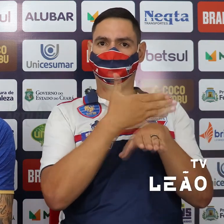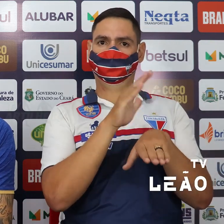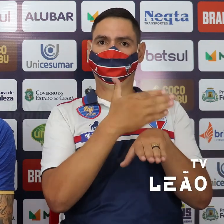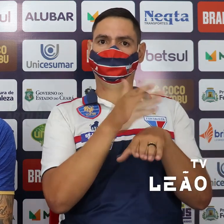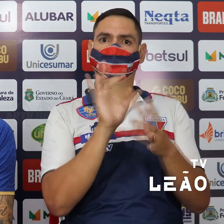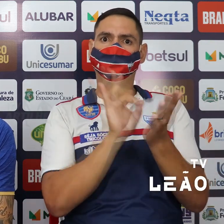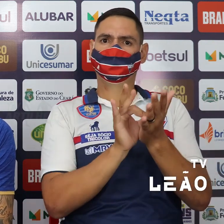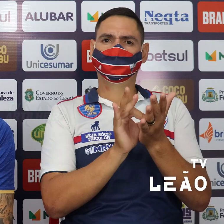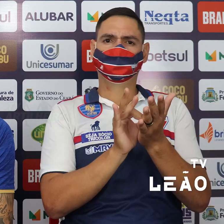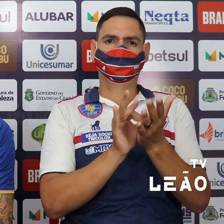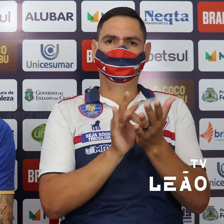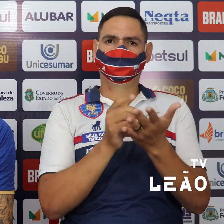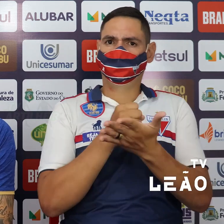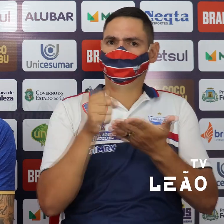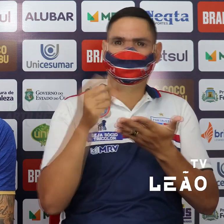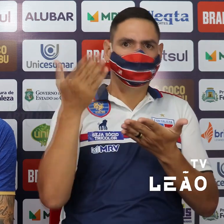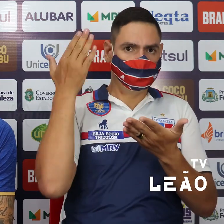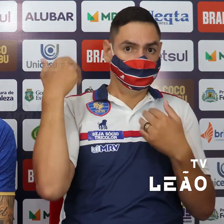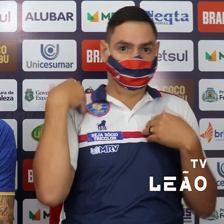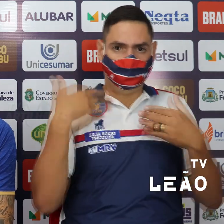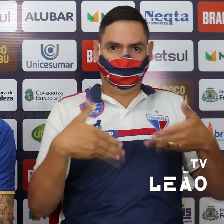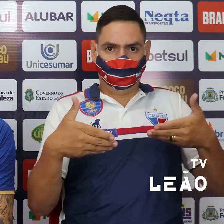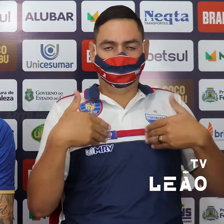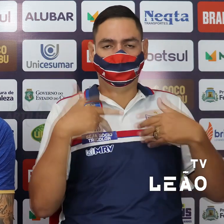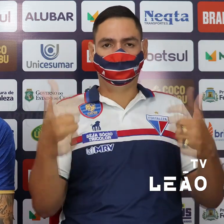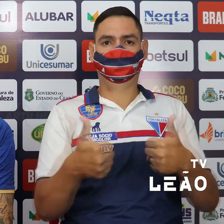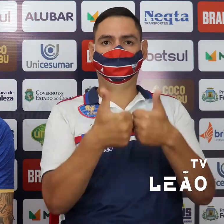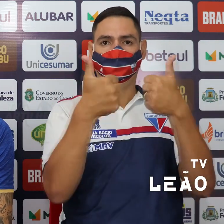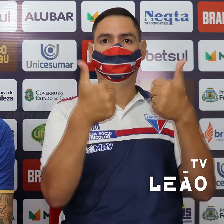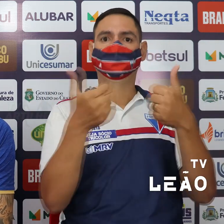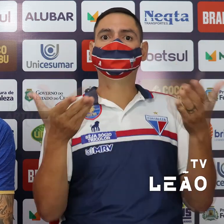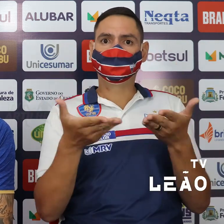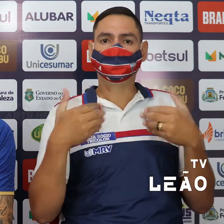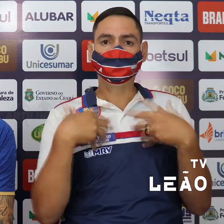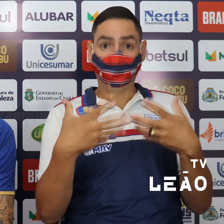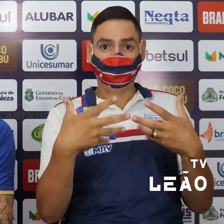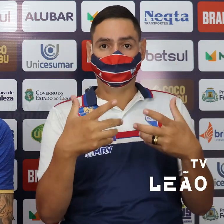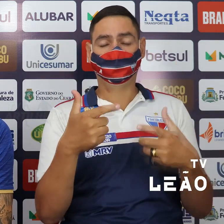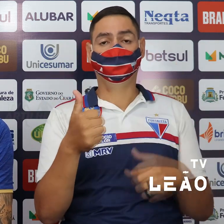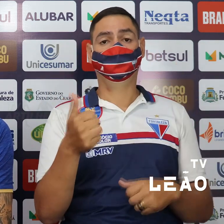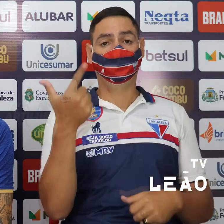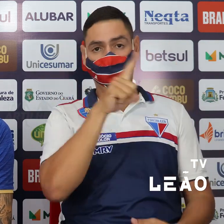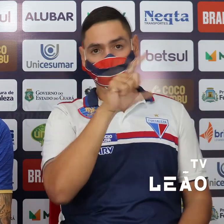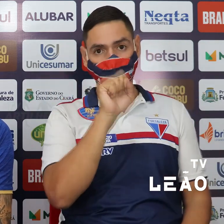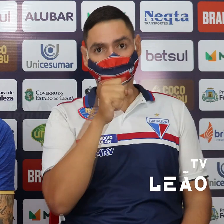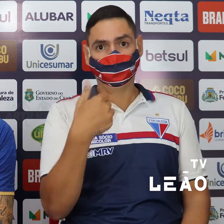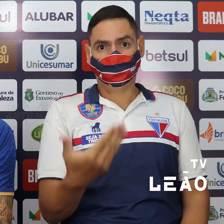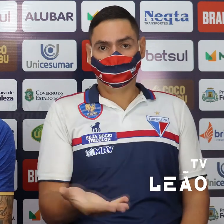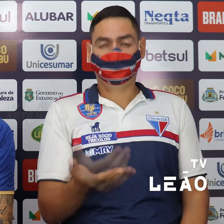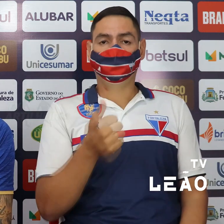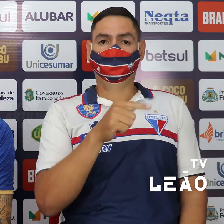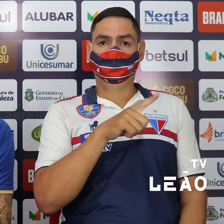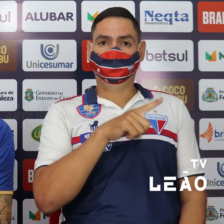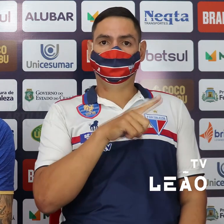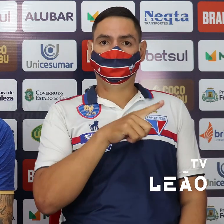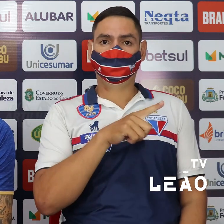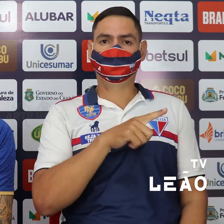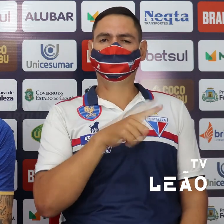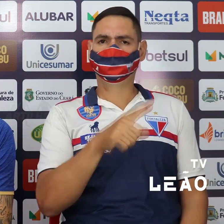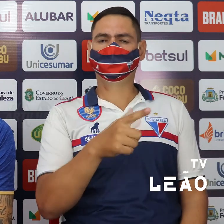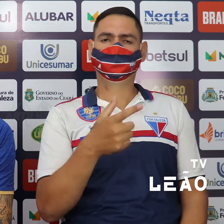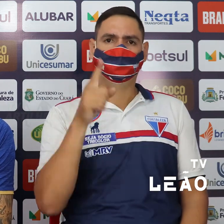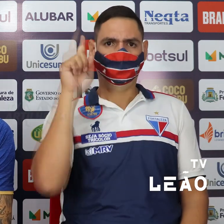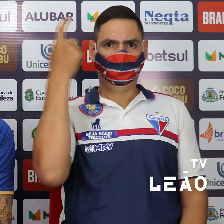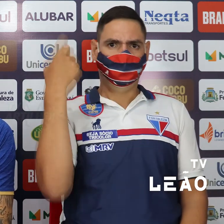Agora passou, a minha próxima motivação é o clássico. Quero vencer esse clássico, né? Joguei um, né?